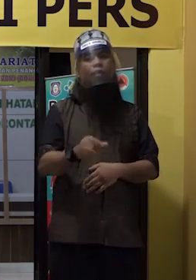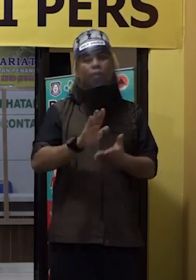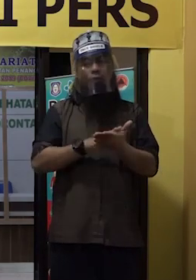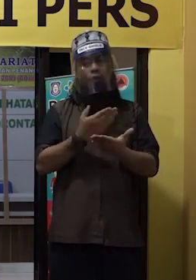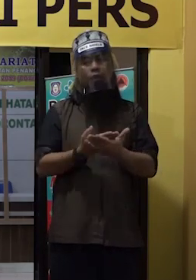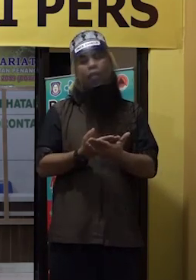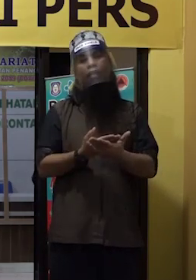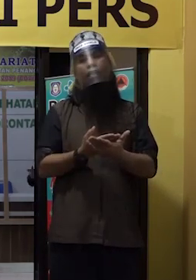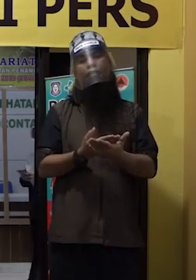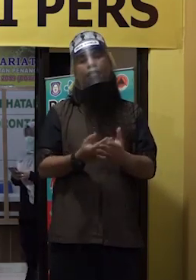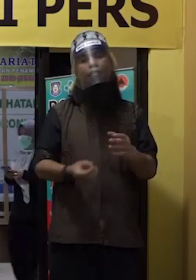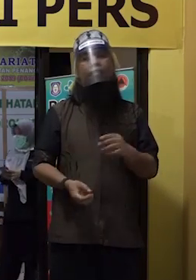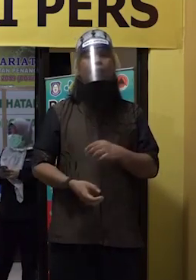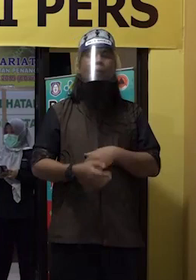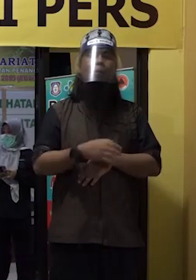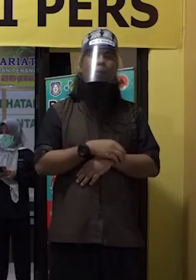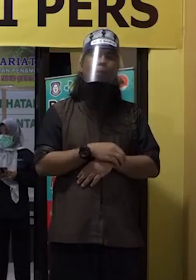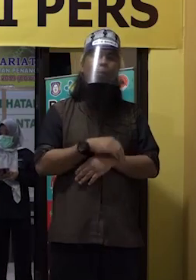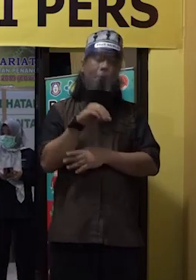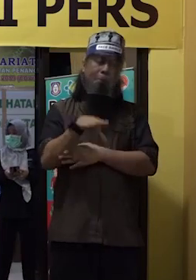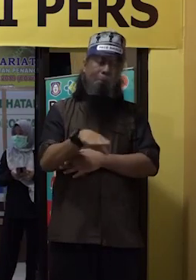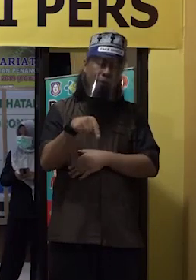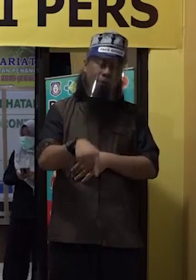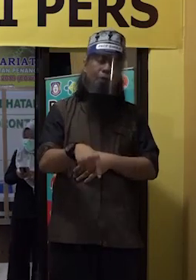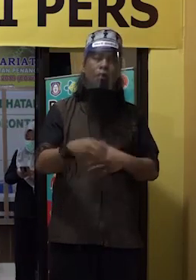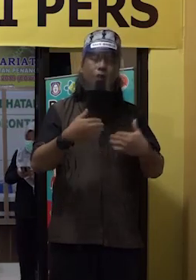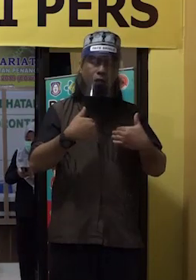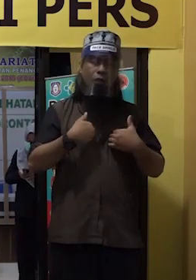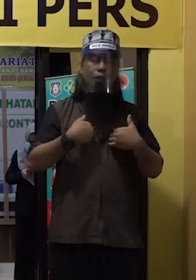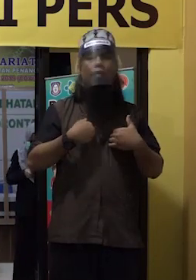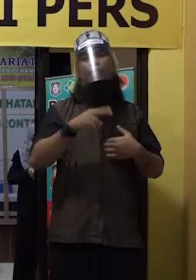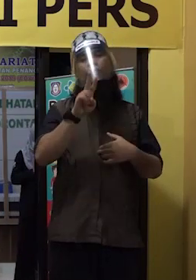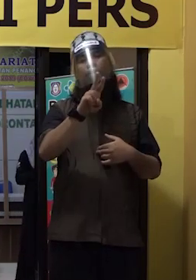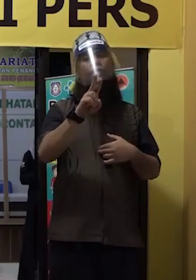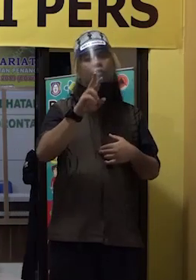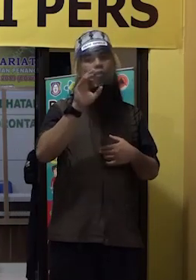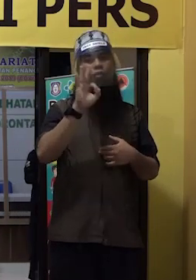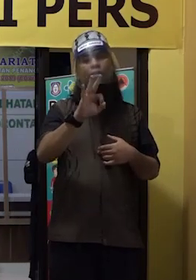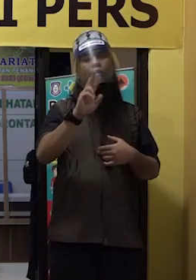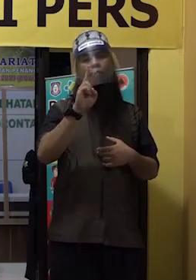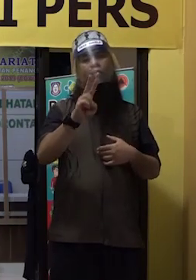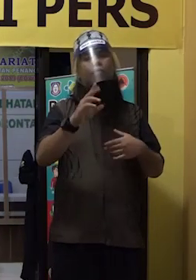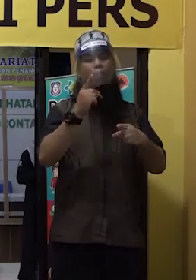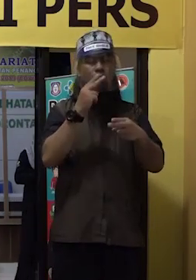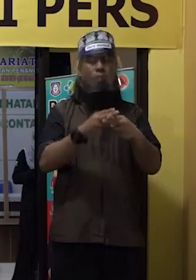ini pasien yang berikutnya adalah pasien 232. Atas nama